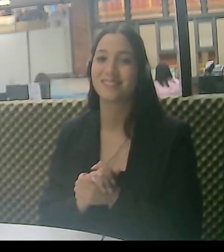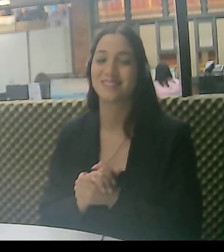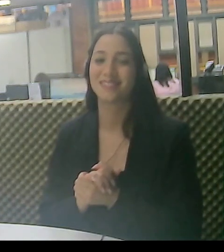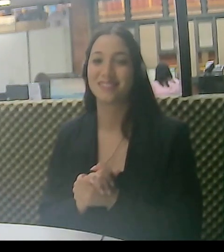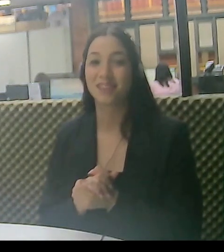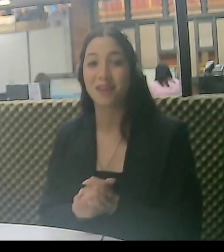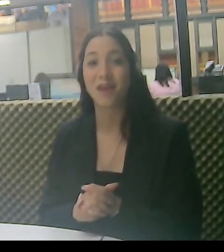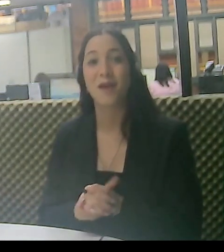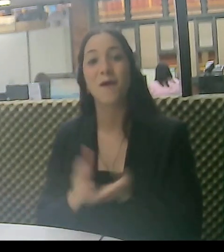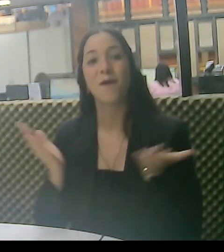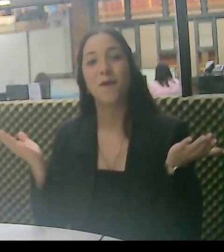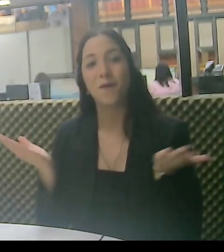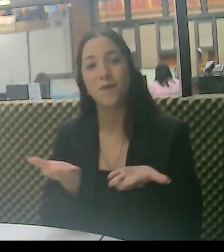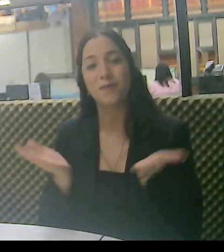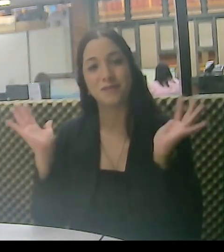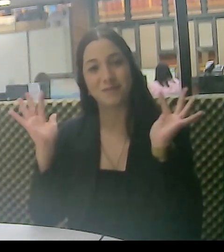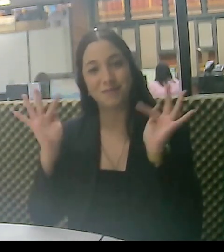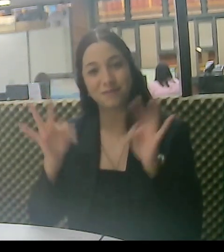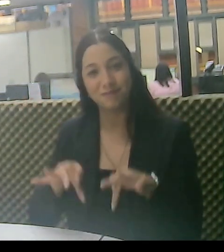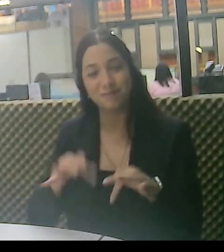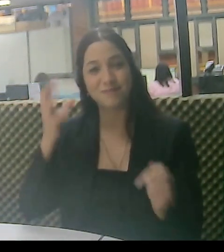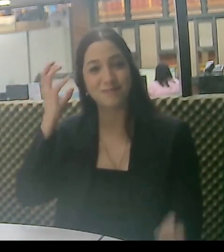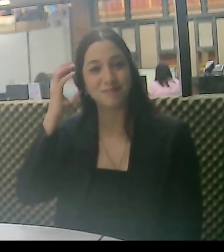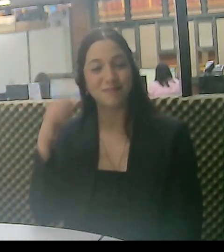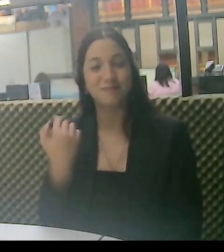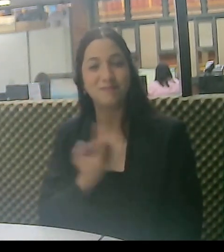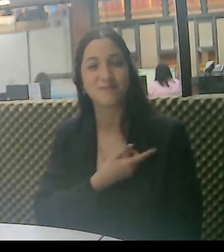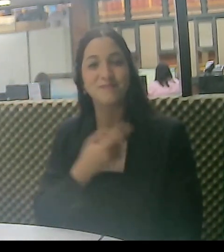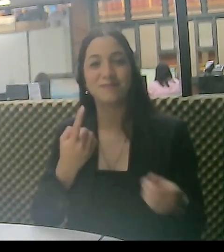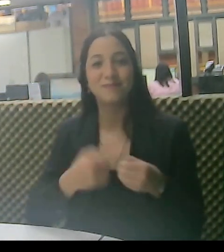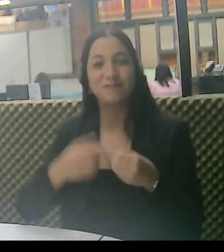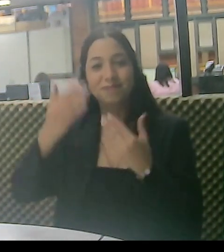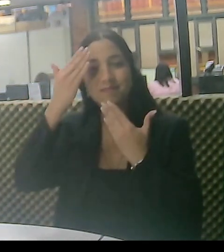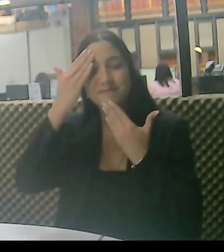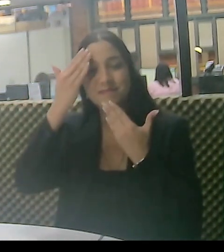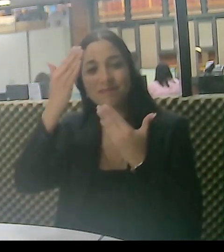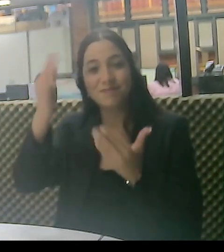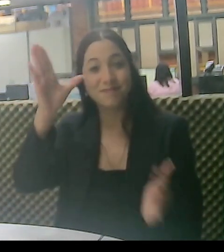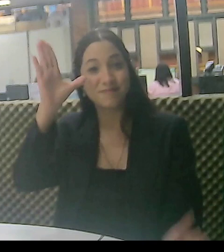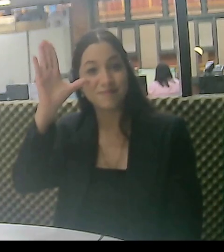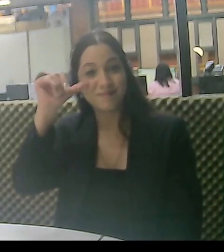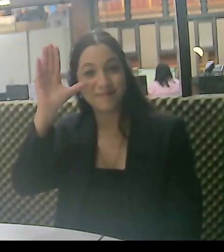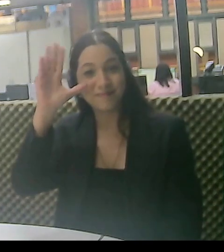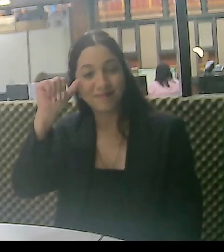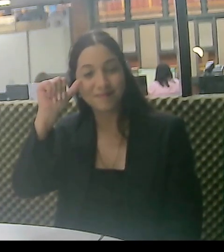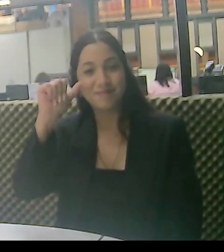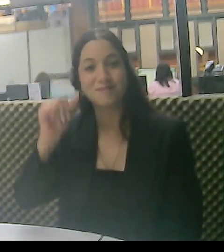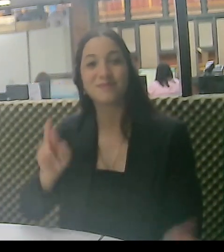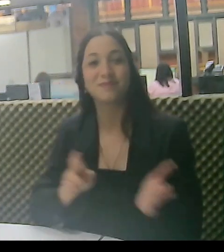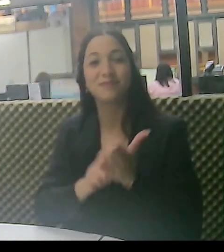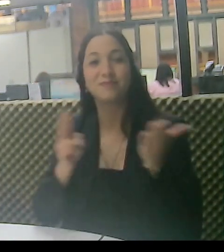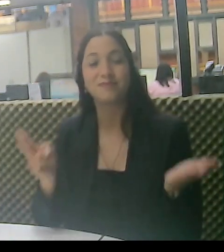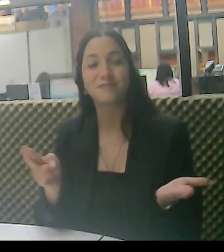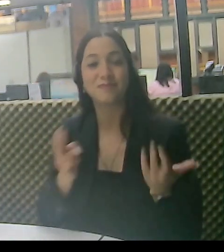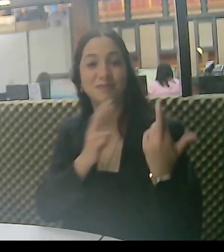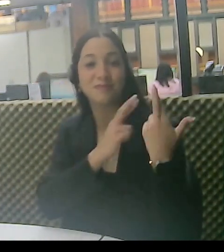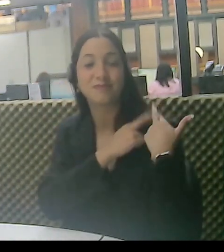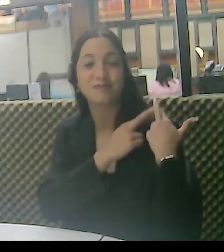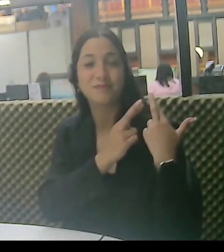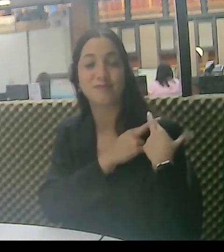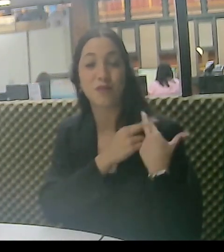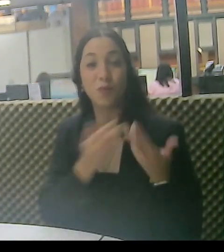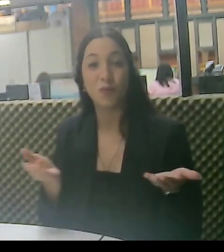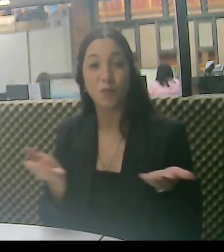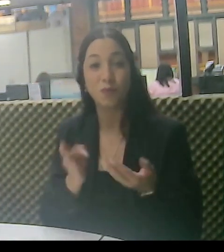notícias. E ficamos por aqui com mais uma edição. Muito obrigada pela sua audiência. Essa é a Rádio Nossa Cidade. Jornalista responsável